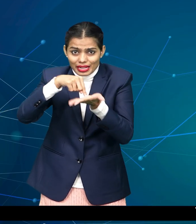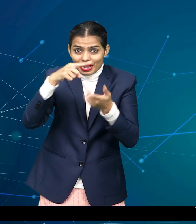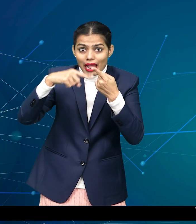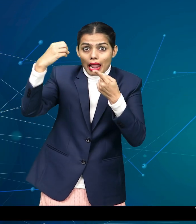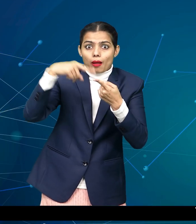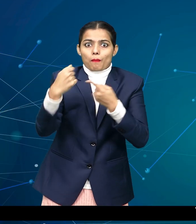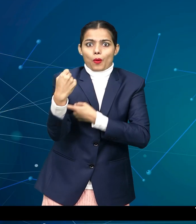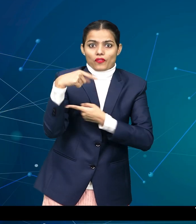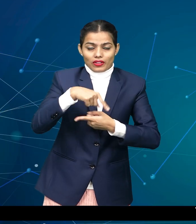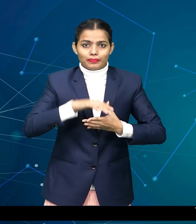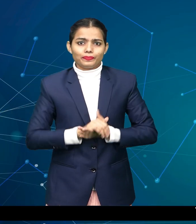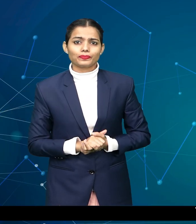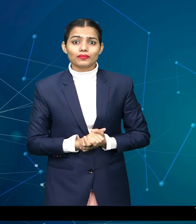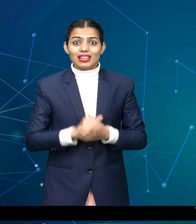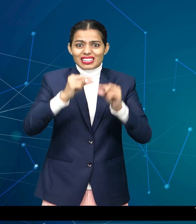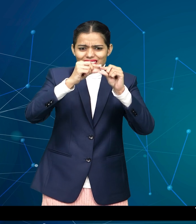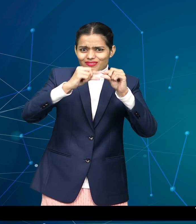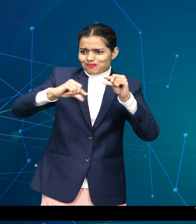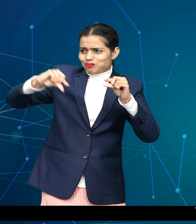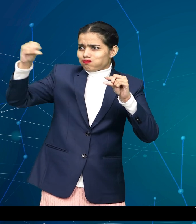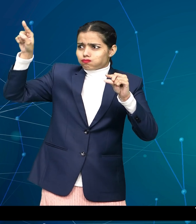विद्युत परिपथ,